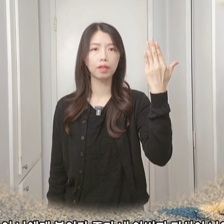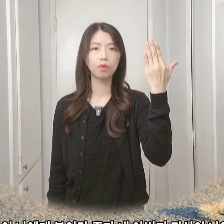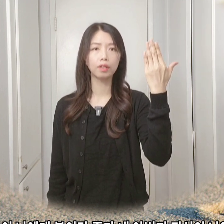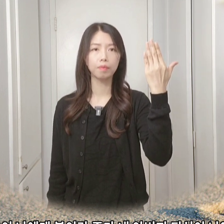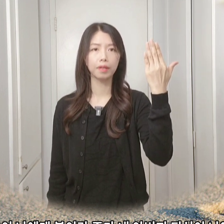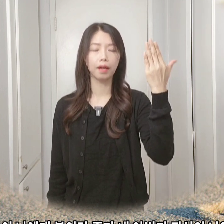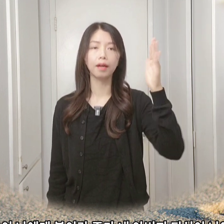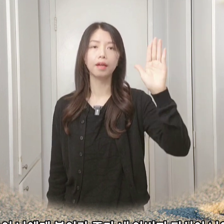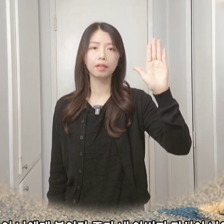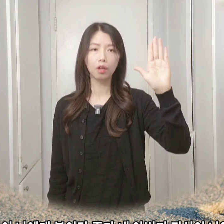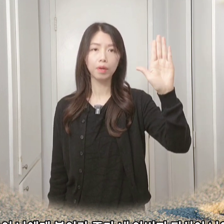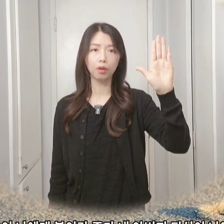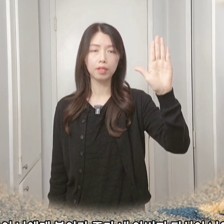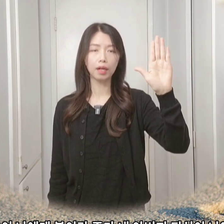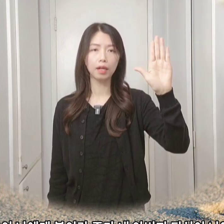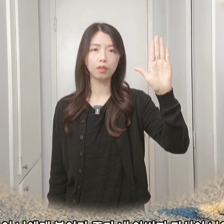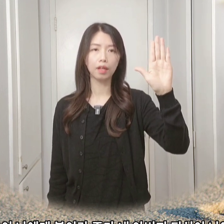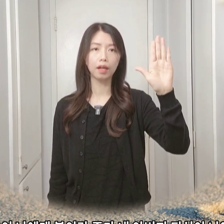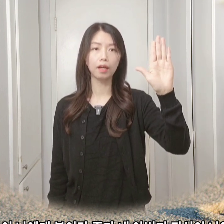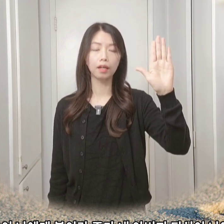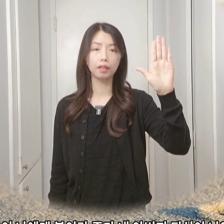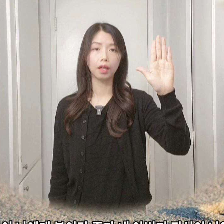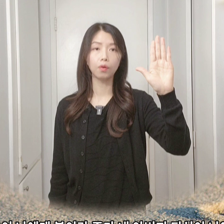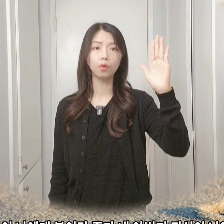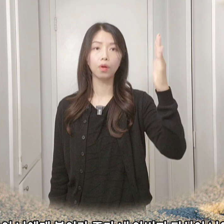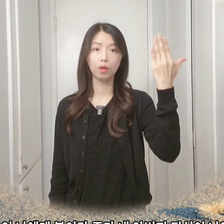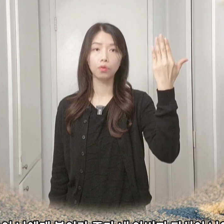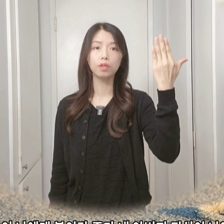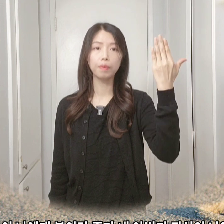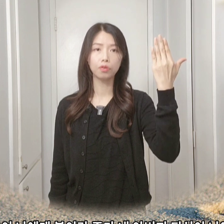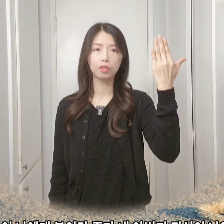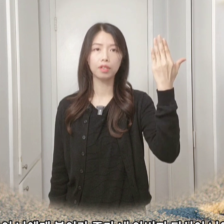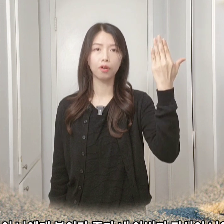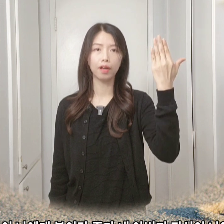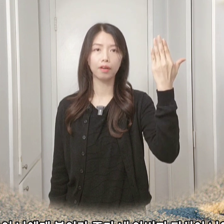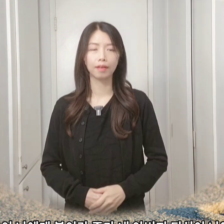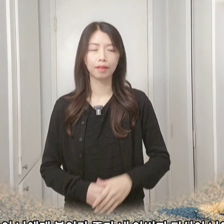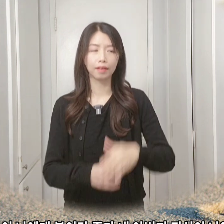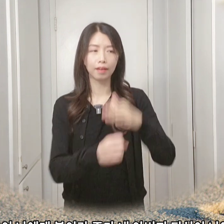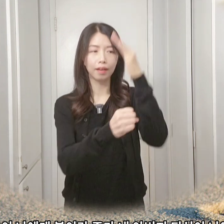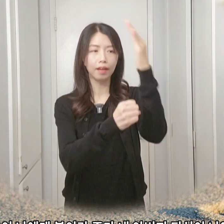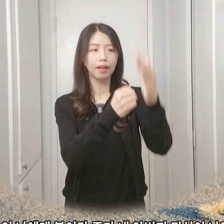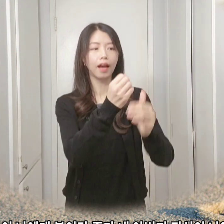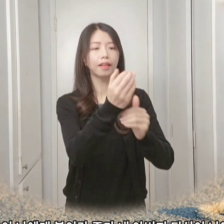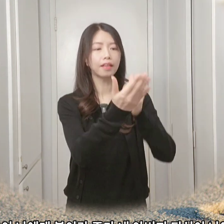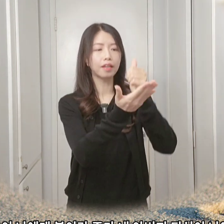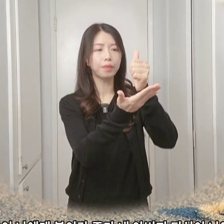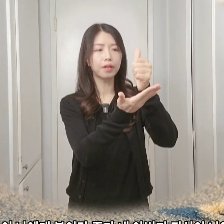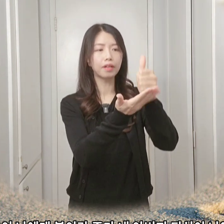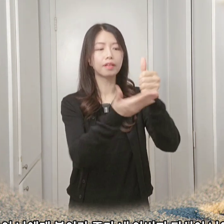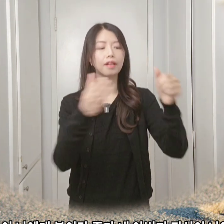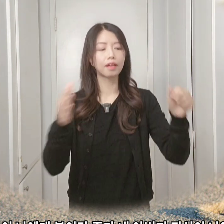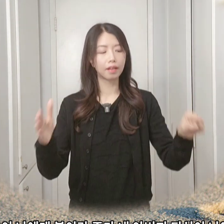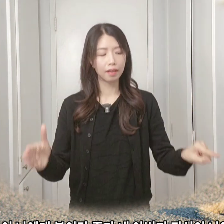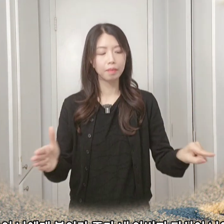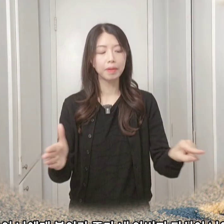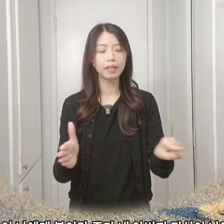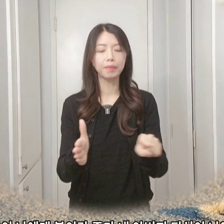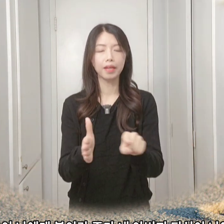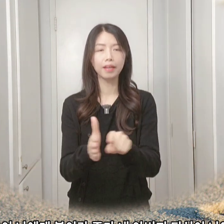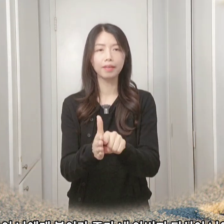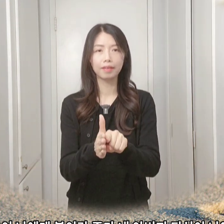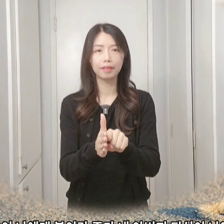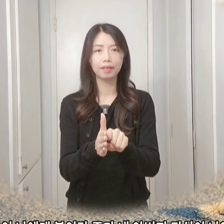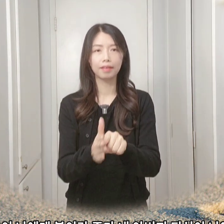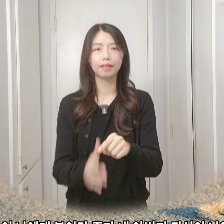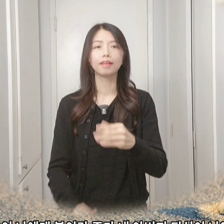하는 뜻의 수어가 됩니다. 처음에 이렇게 시작하셨다가 그대로 뒤집어 주시는 거예요. 하나님을